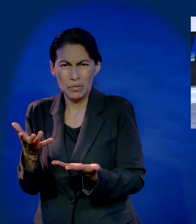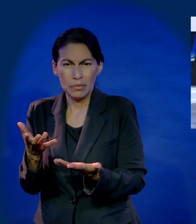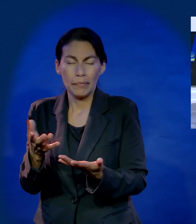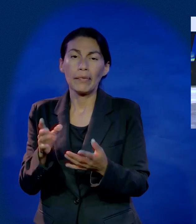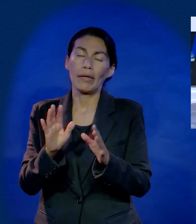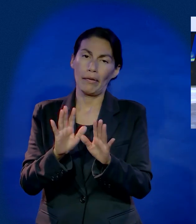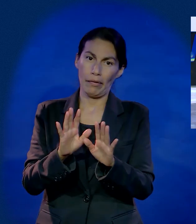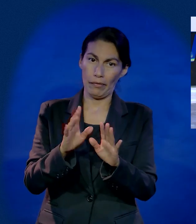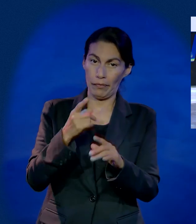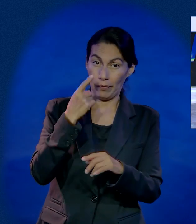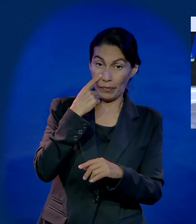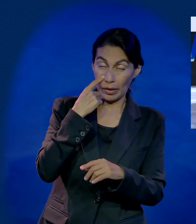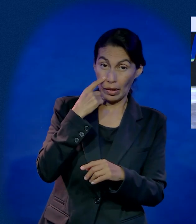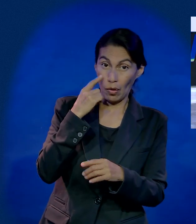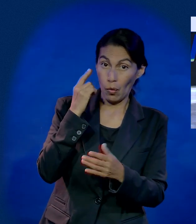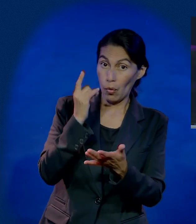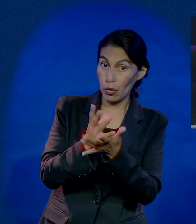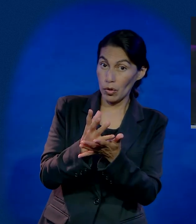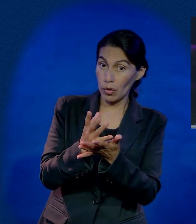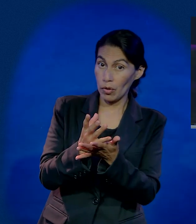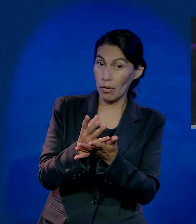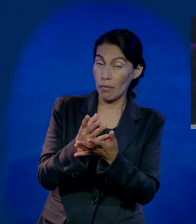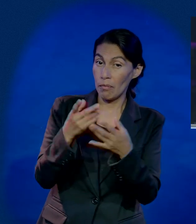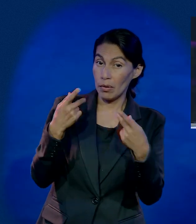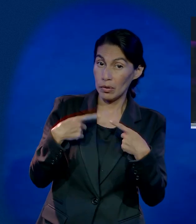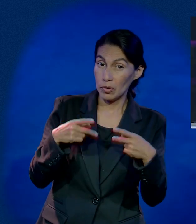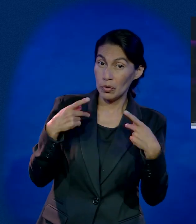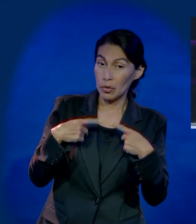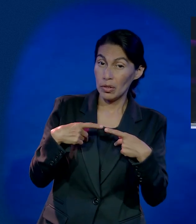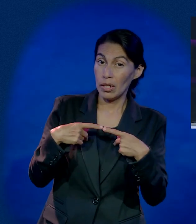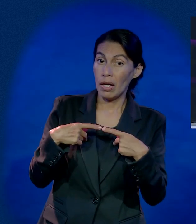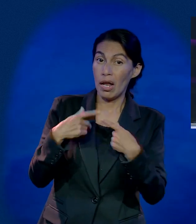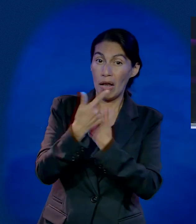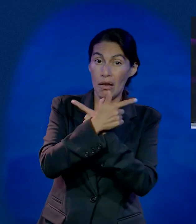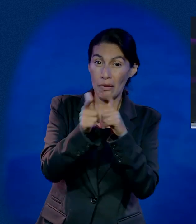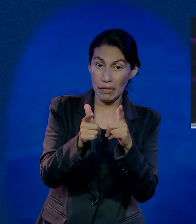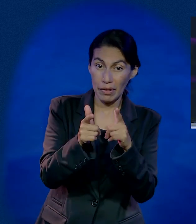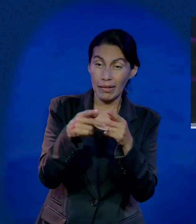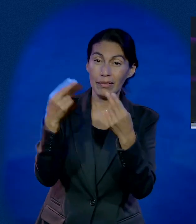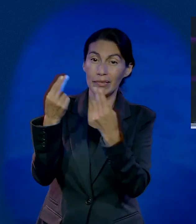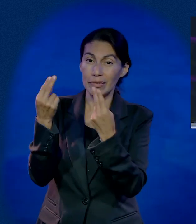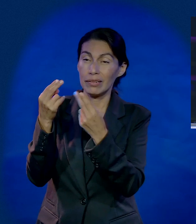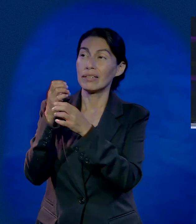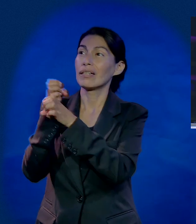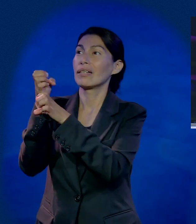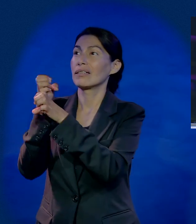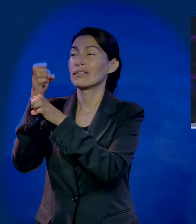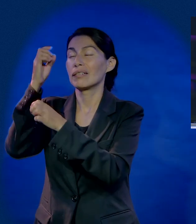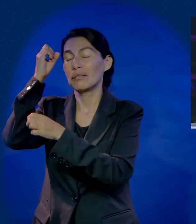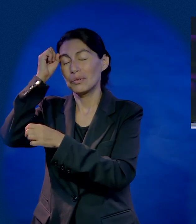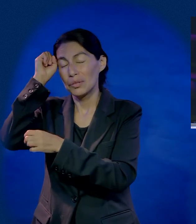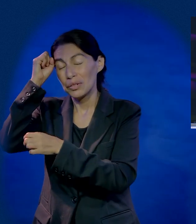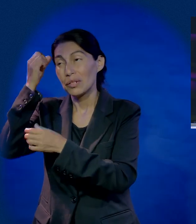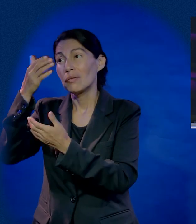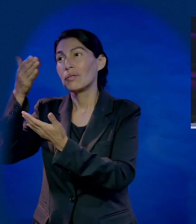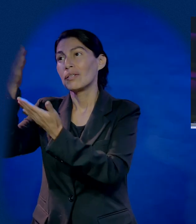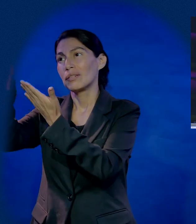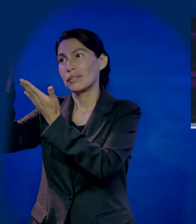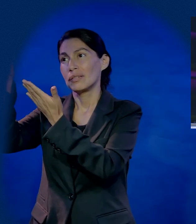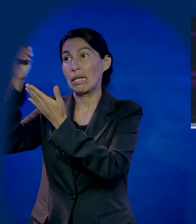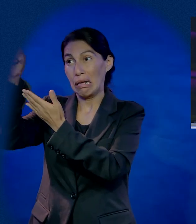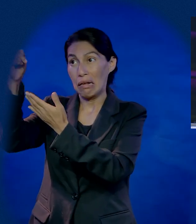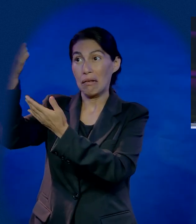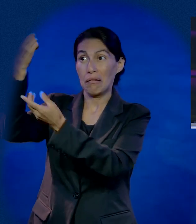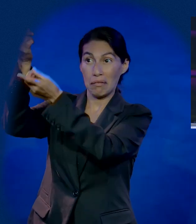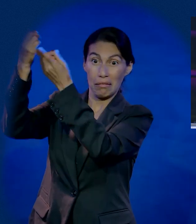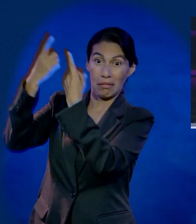que la única forma de ser libre en este mundo para los seres humanos es ser esclavos de Jesucristo. Porque